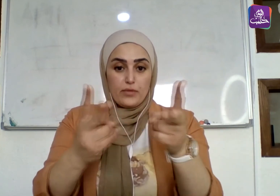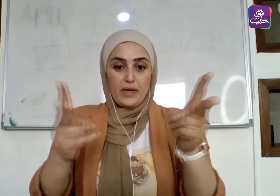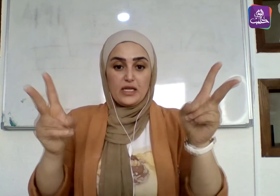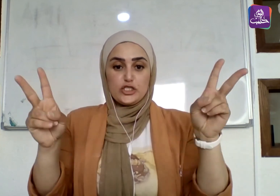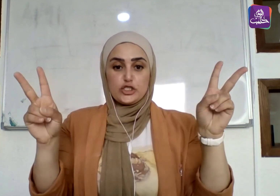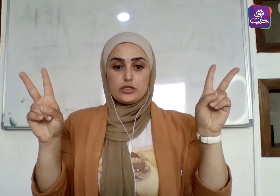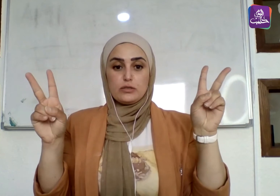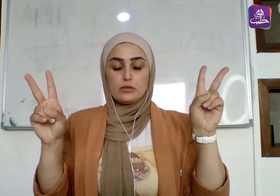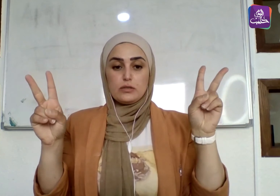بنبلش؟